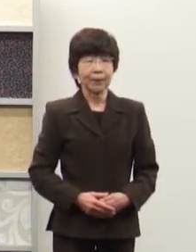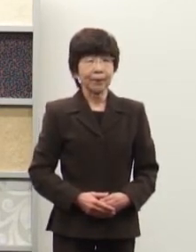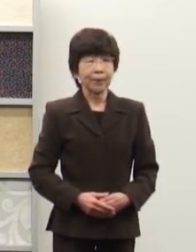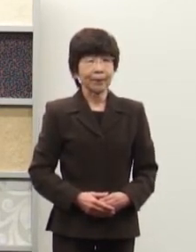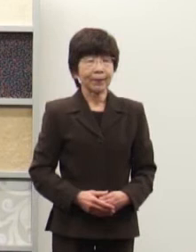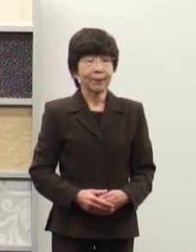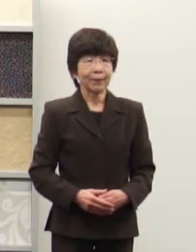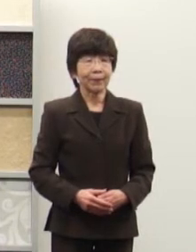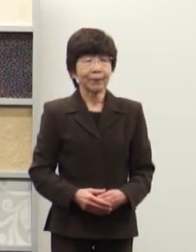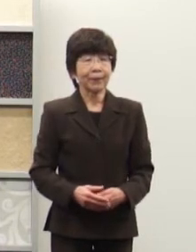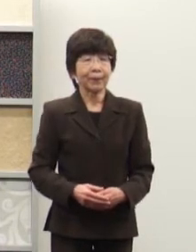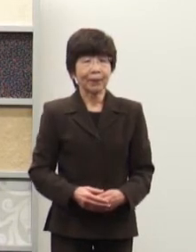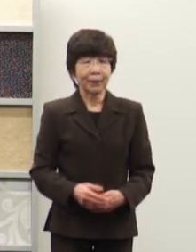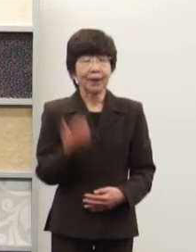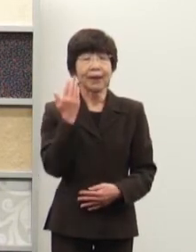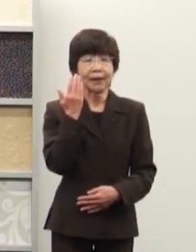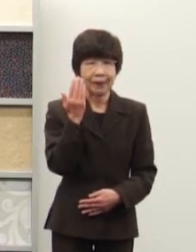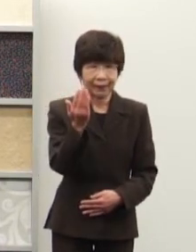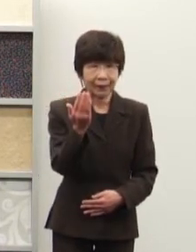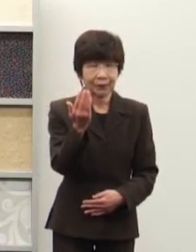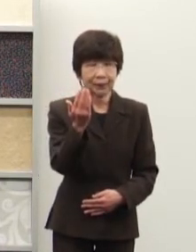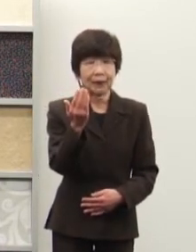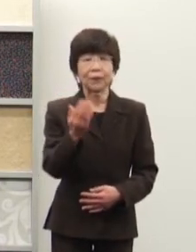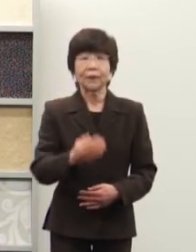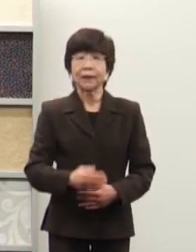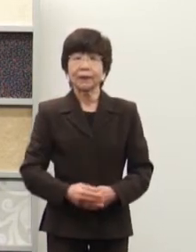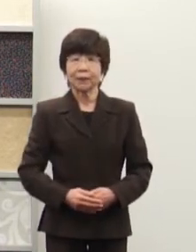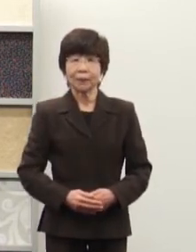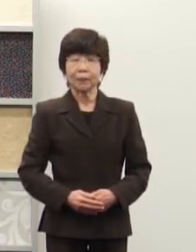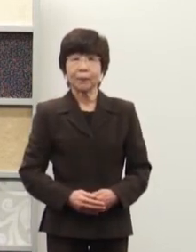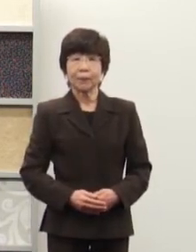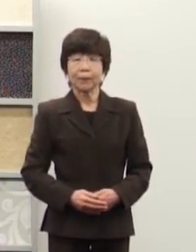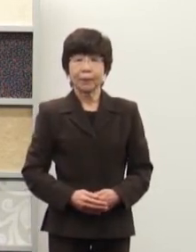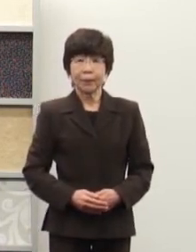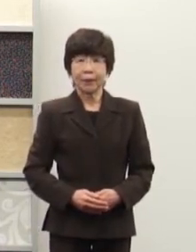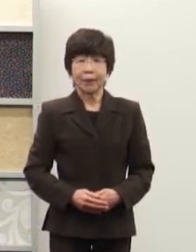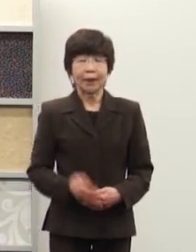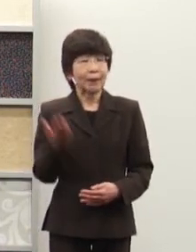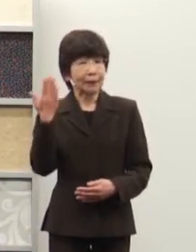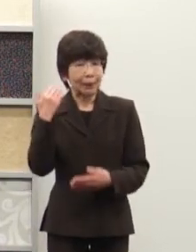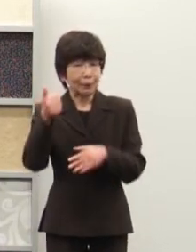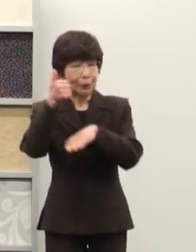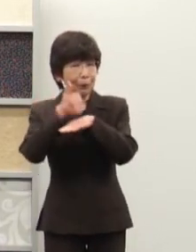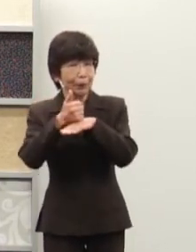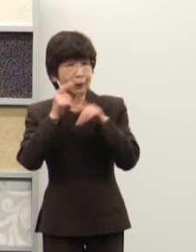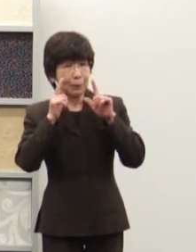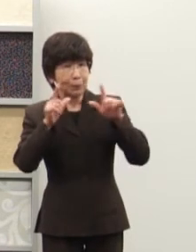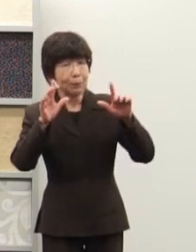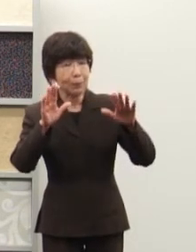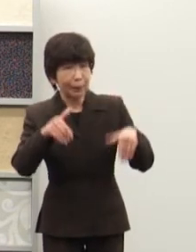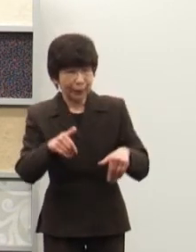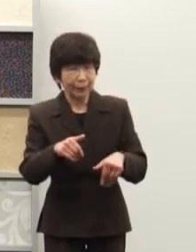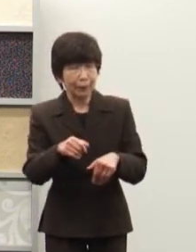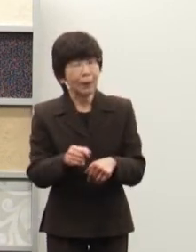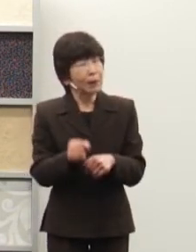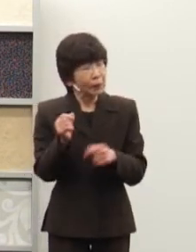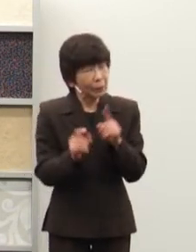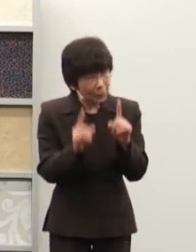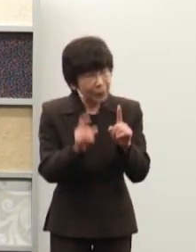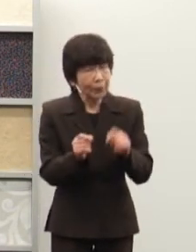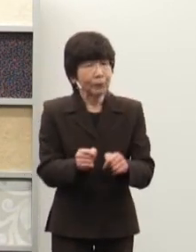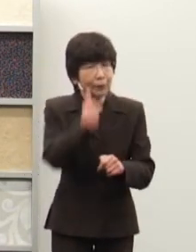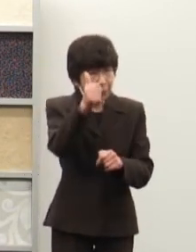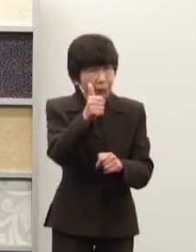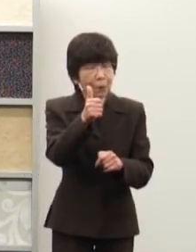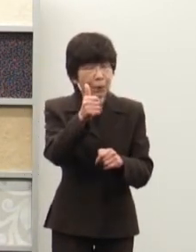産経さん。 産経新聞、平尾です。今知事がおっしゃった早期の収束が重要だ